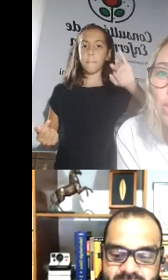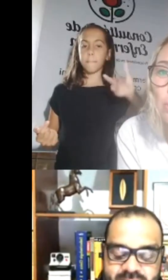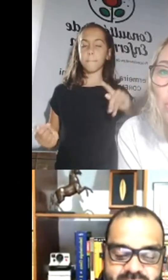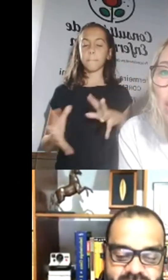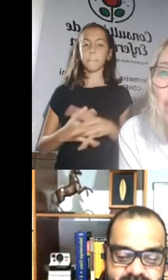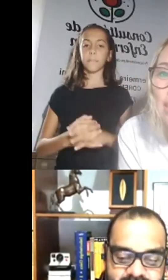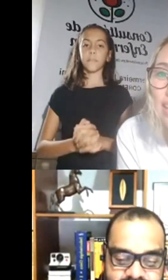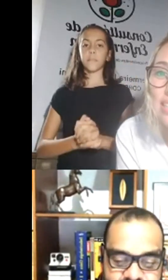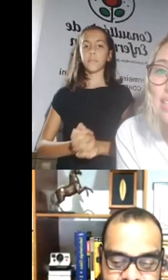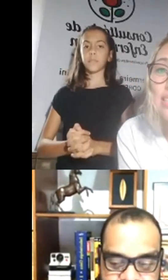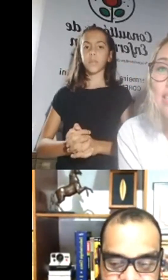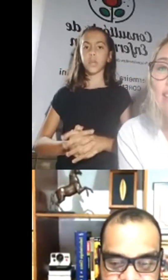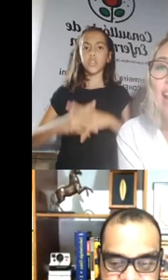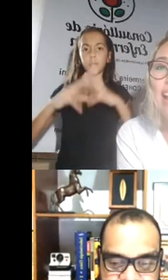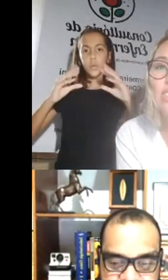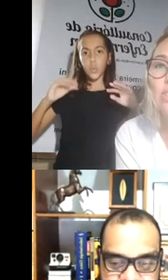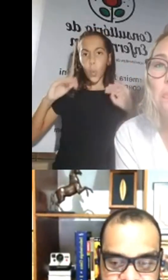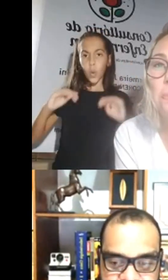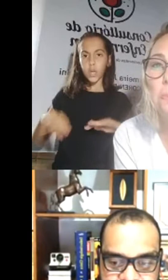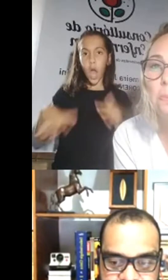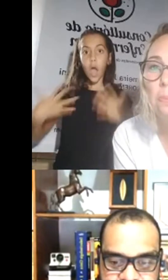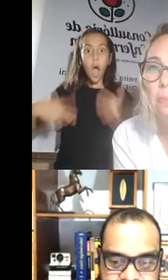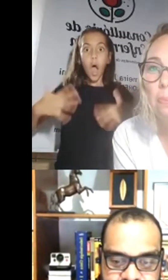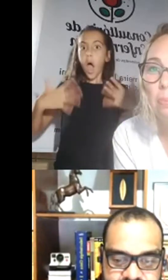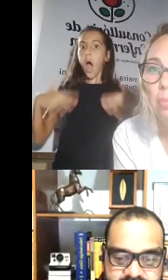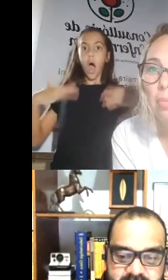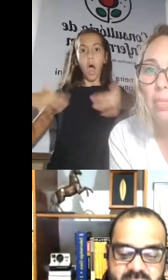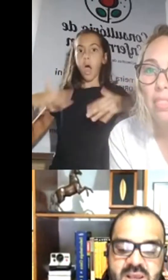ajudar a diminuir essa ansiedade?